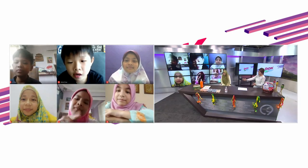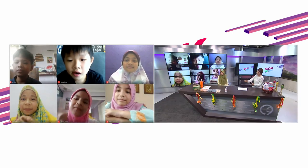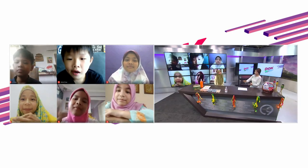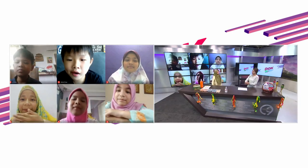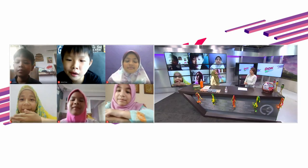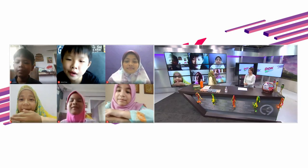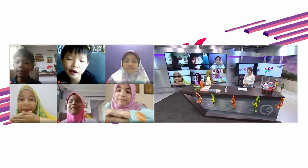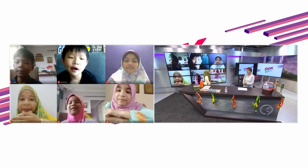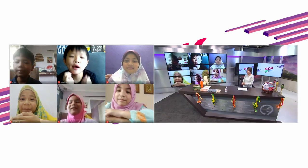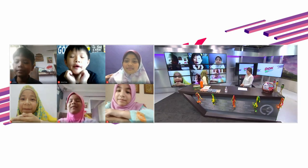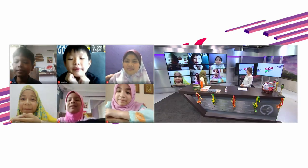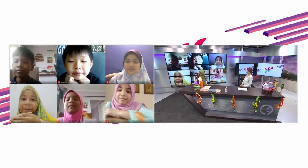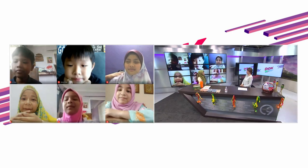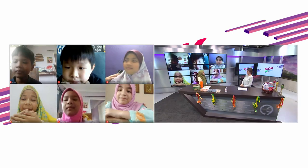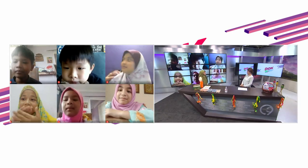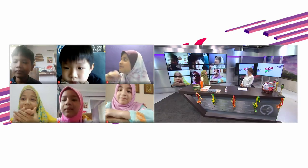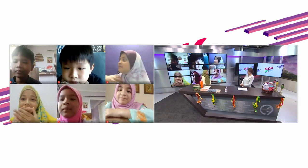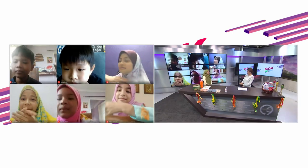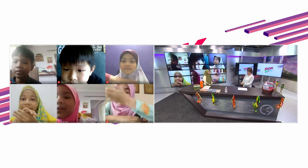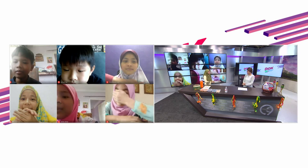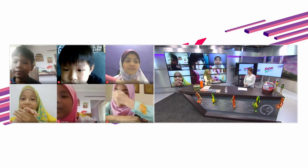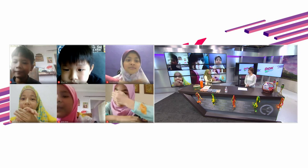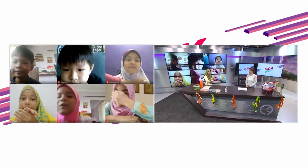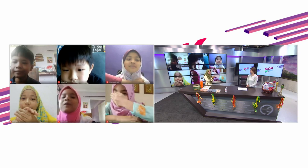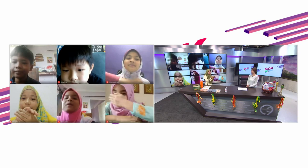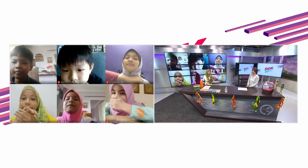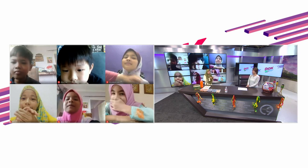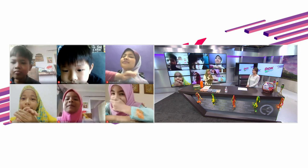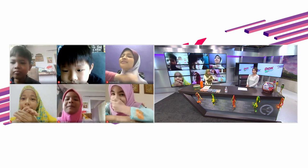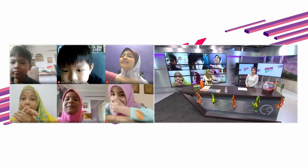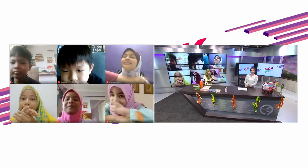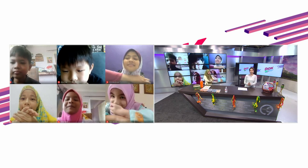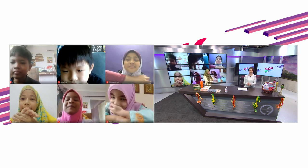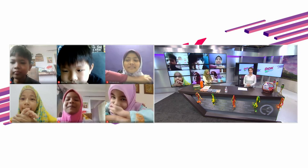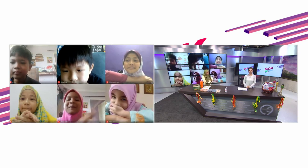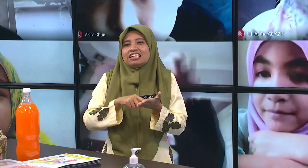cikgu. Okey. Pembelajaran kita hari ini. Okey. Jadi setiap hari,